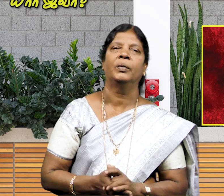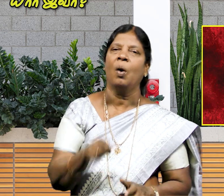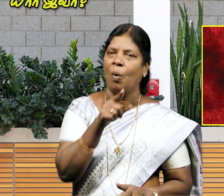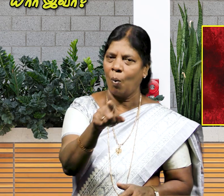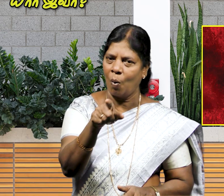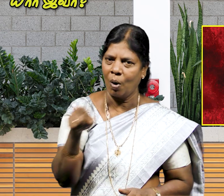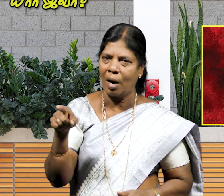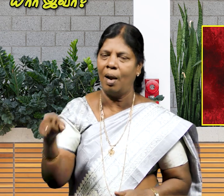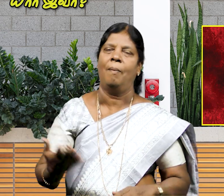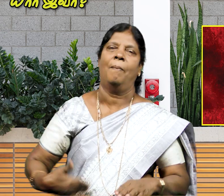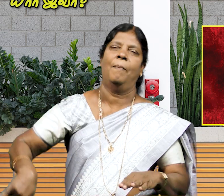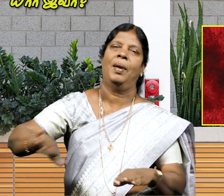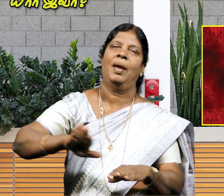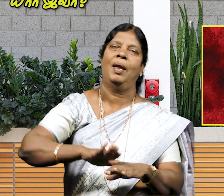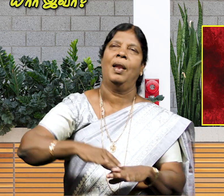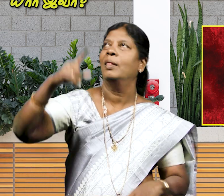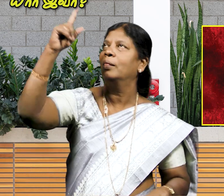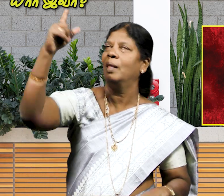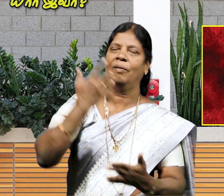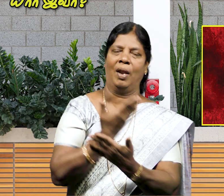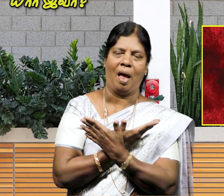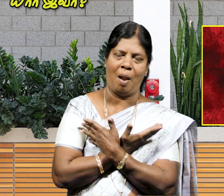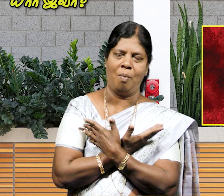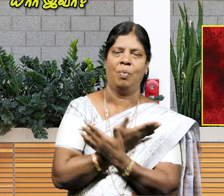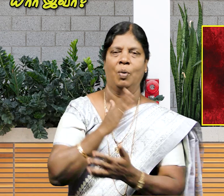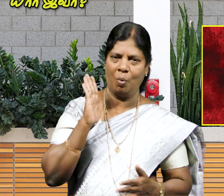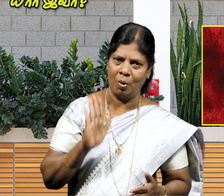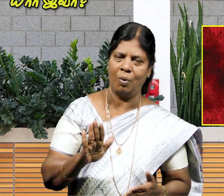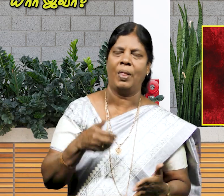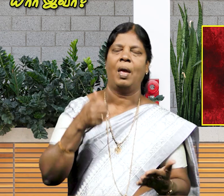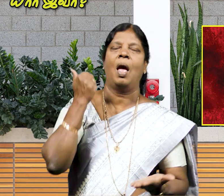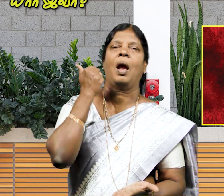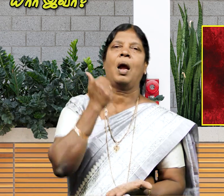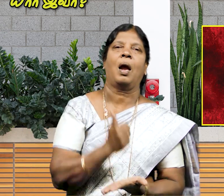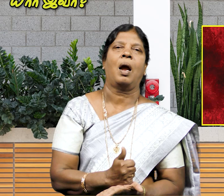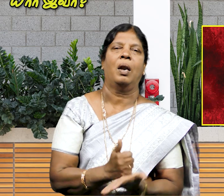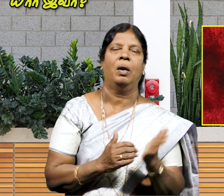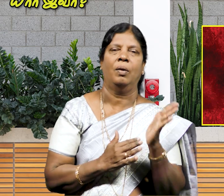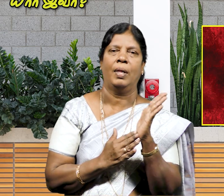ஒப்பானதல்ல. உங்கள் மீது தேவன் அன்பாயிருக்கிறார் என்பதை